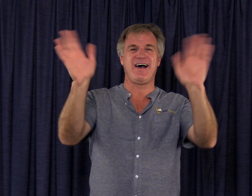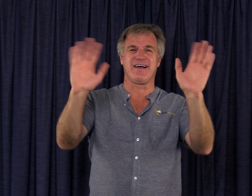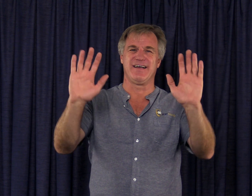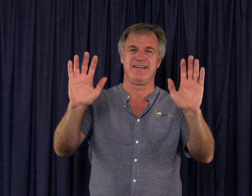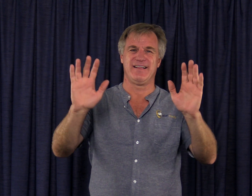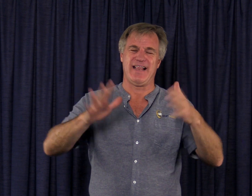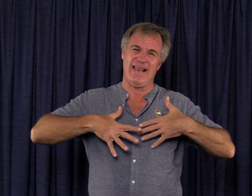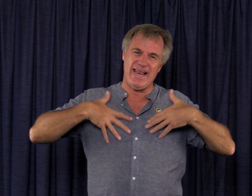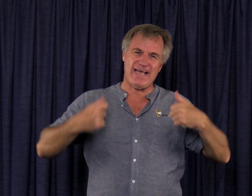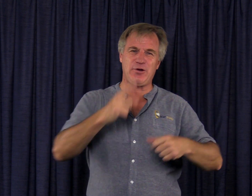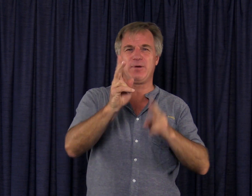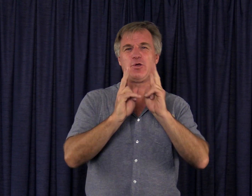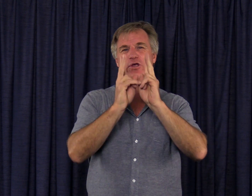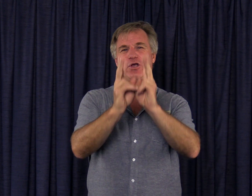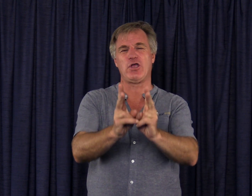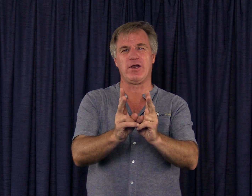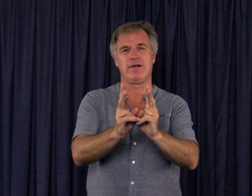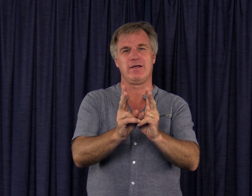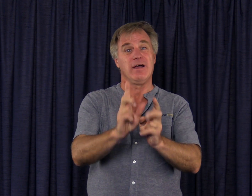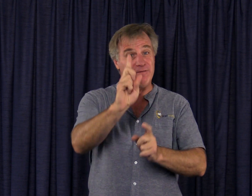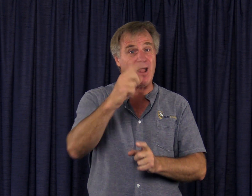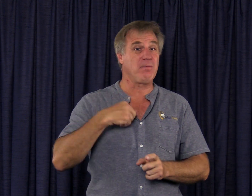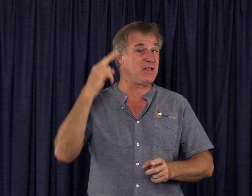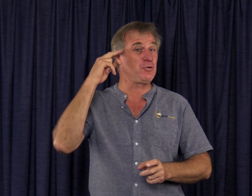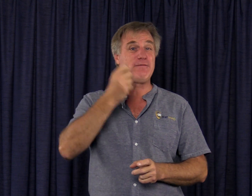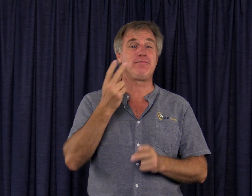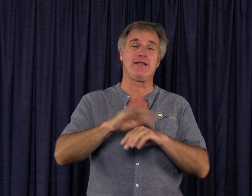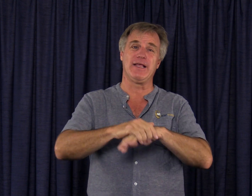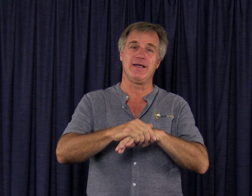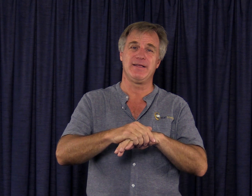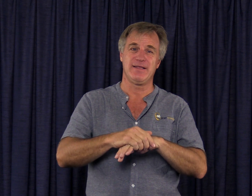Goeiedag. Lekker om bij jou te kuier. Voor al mijn dove vrienden.